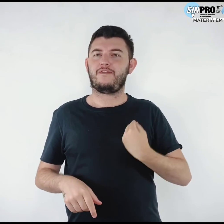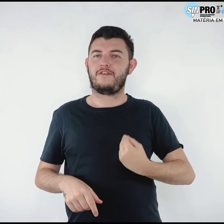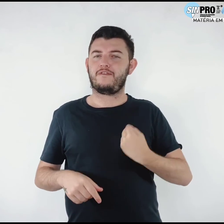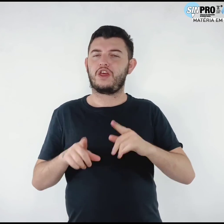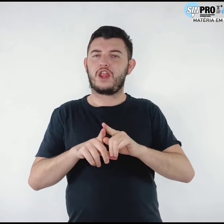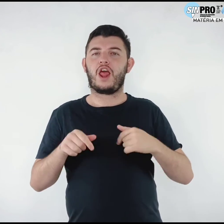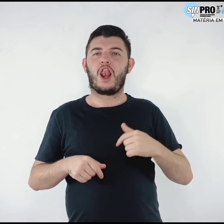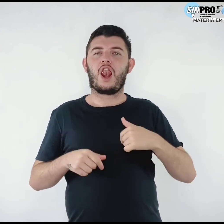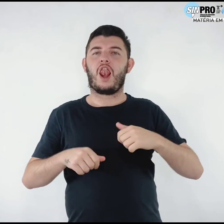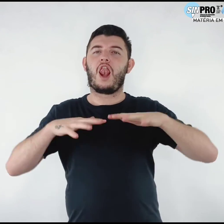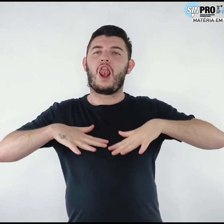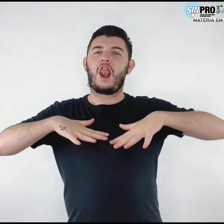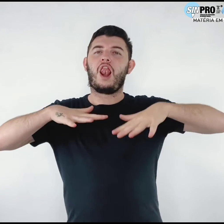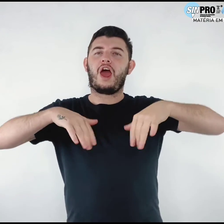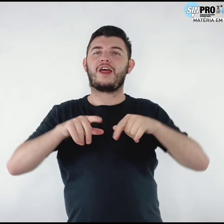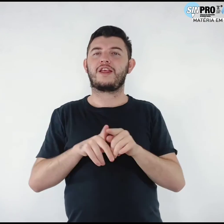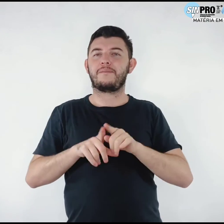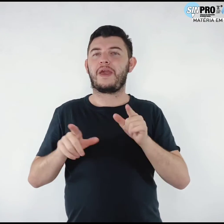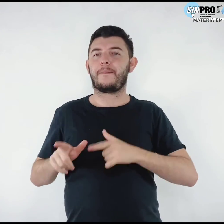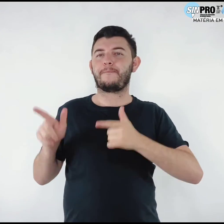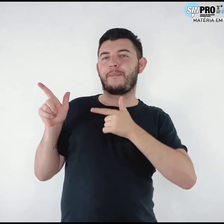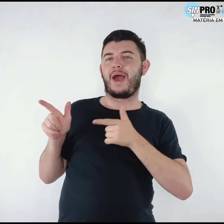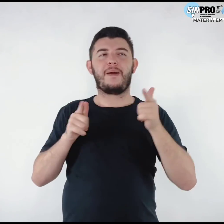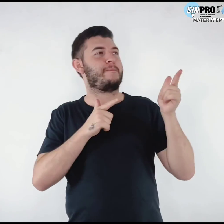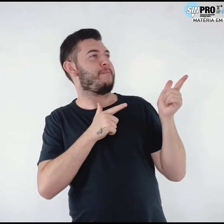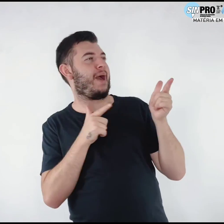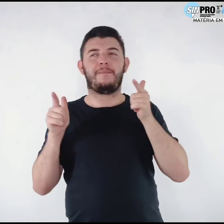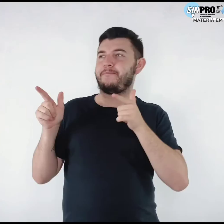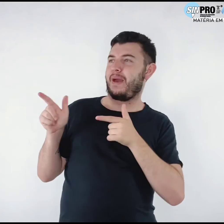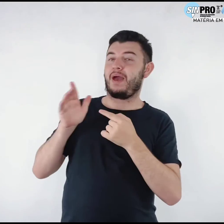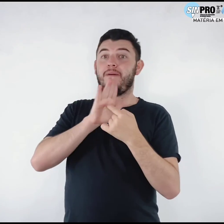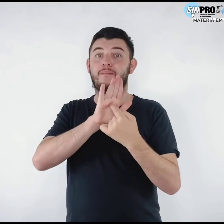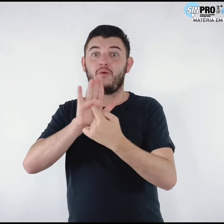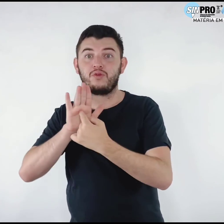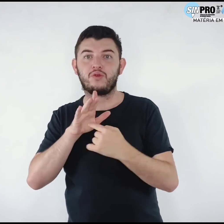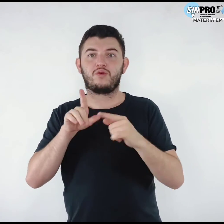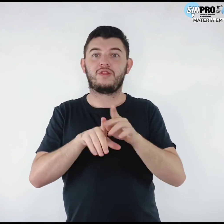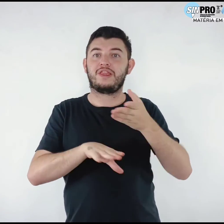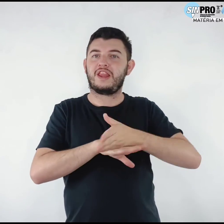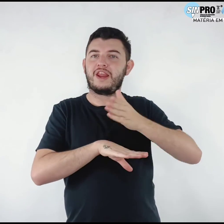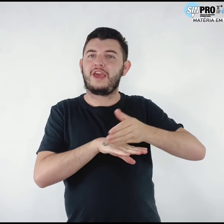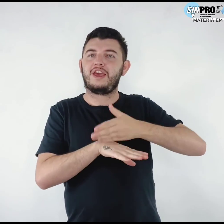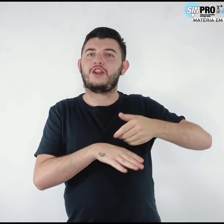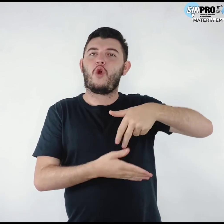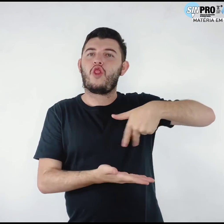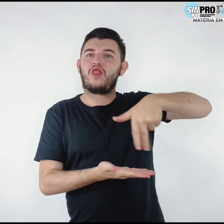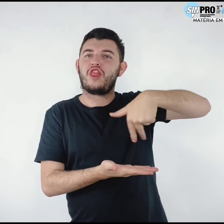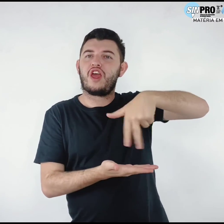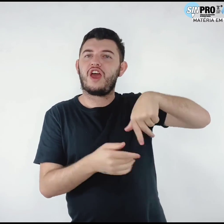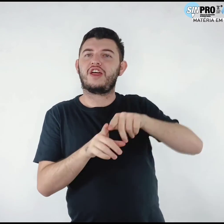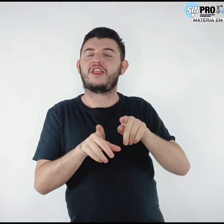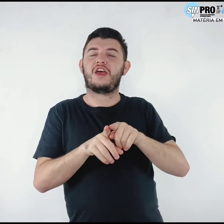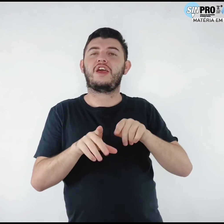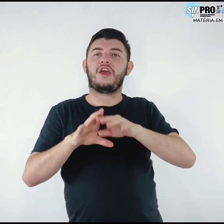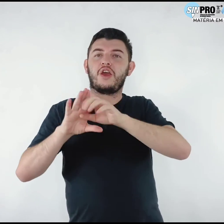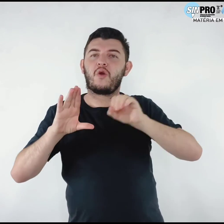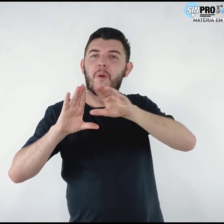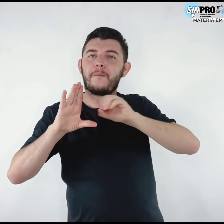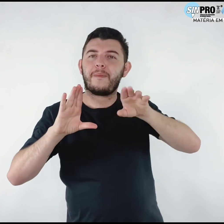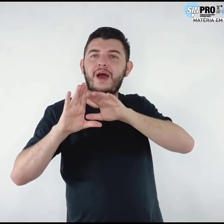mão, ensaiou coreografia, divulgou fake news de ódio contra a primeira